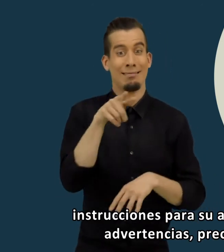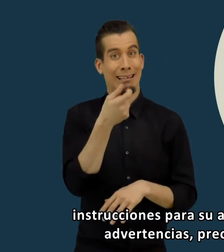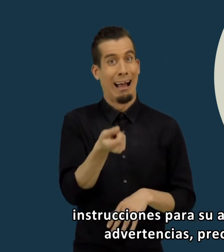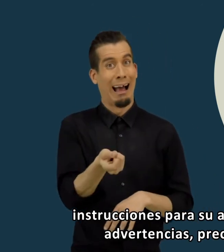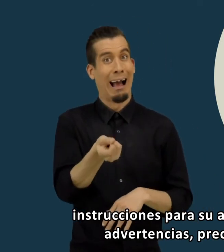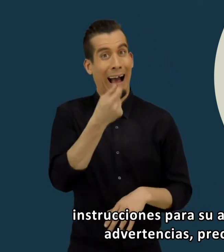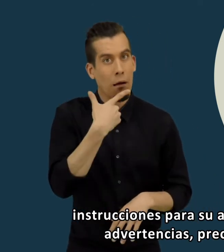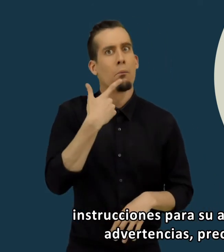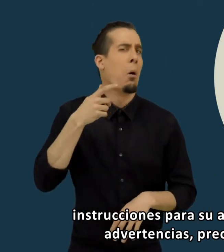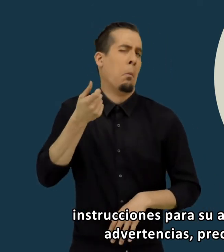precauciones,